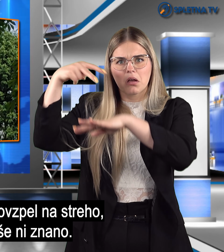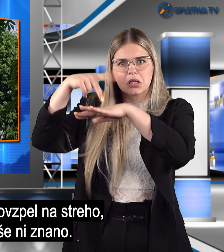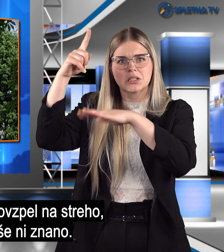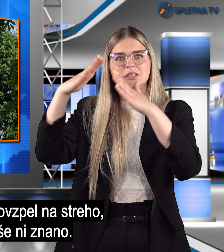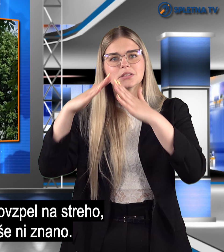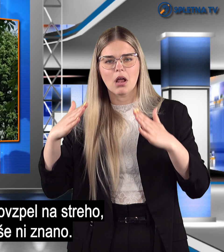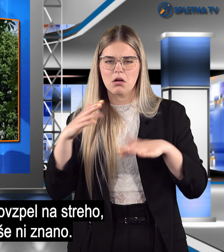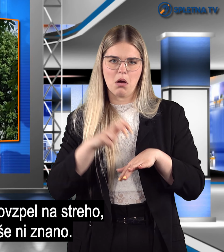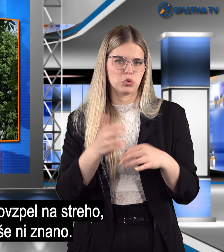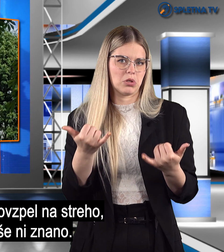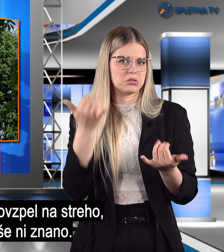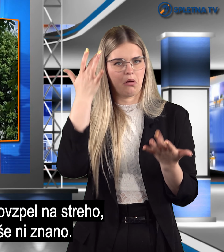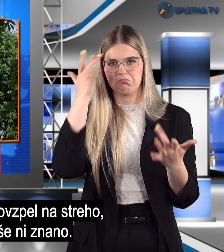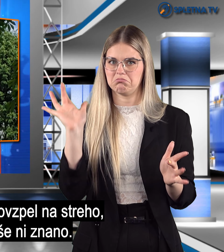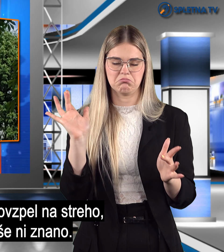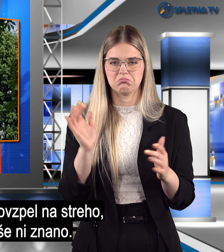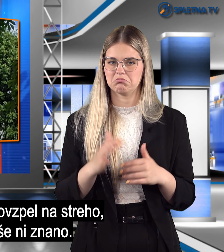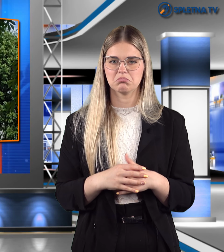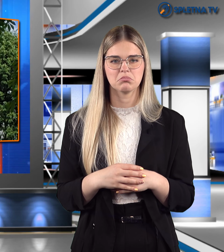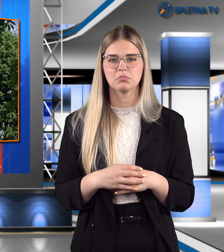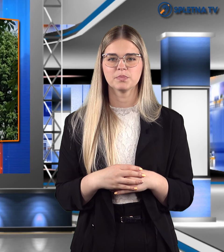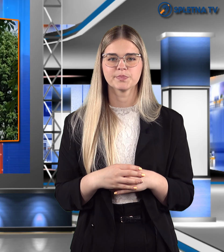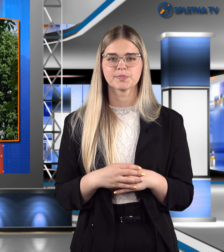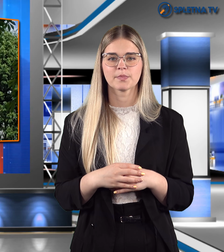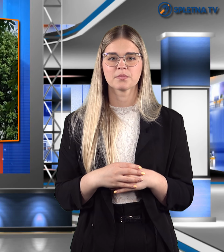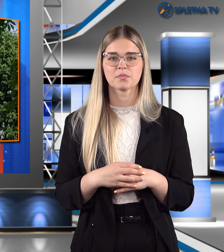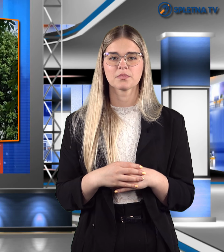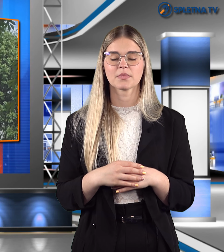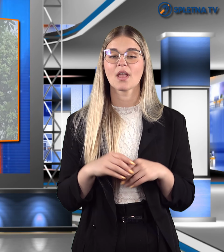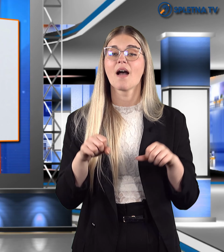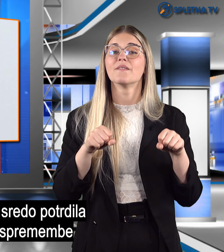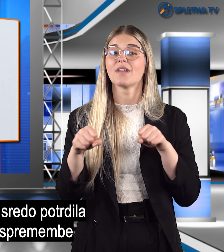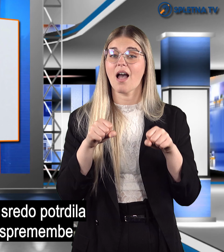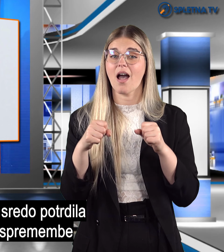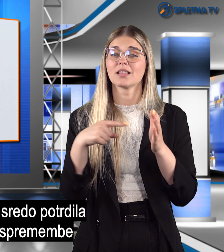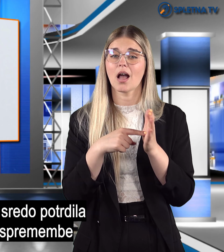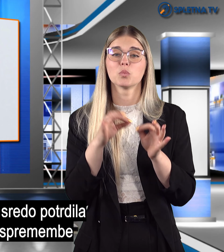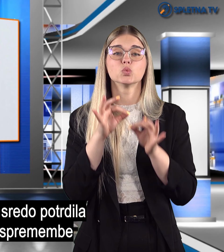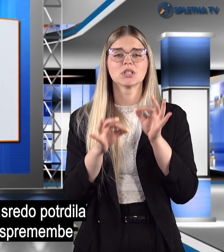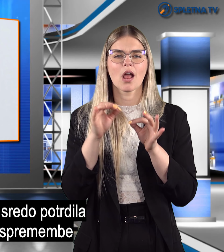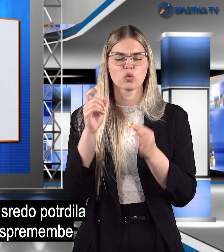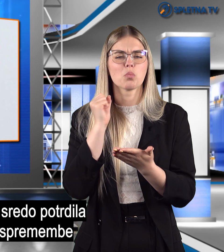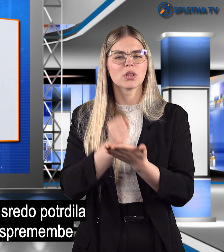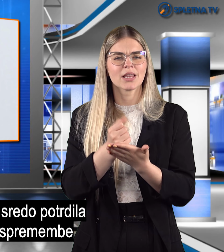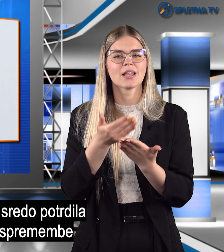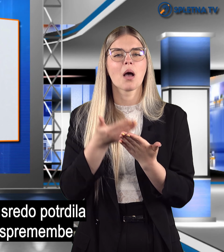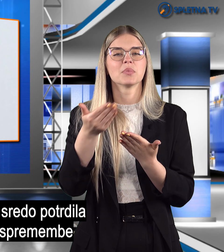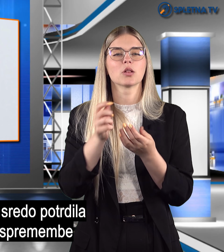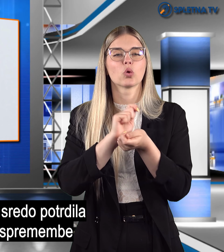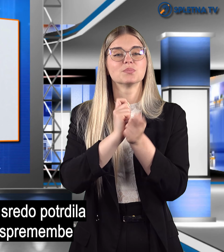Zakaj se je povzpel na streho, uradno še ni znano. Vlada je v sredo potrdila predlog spremembe